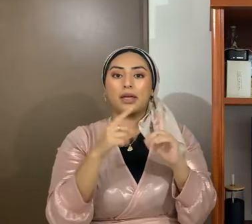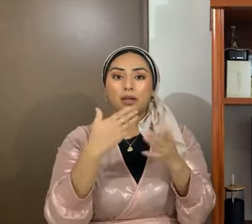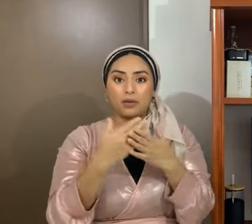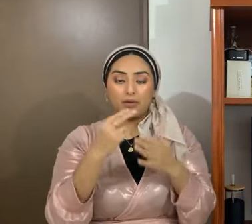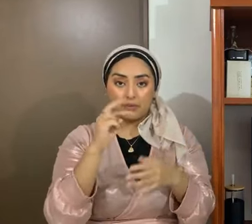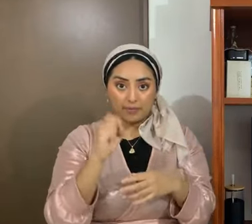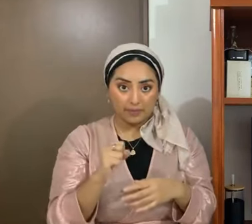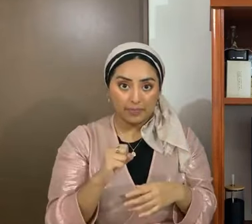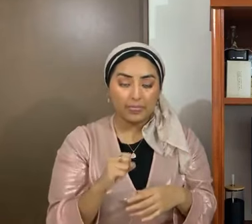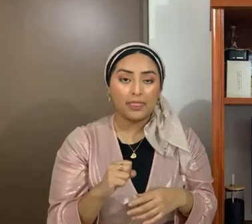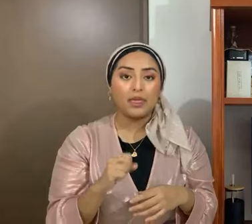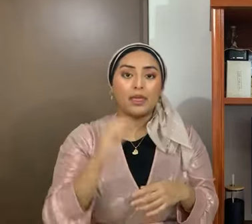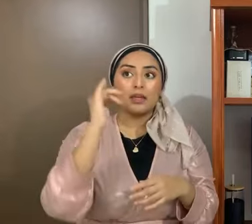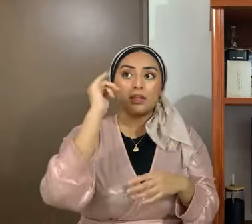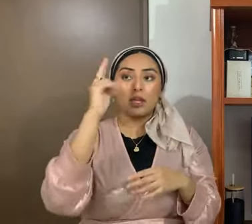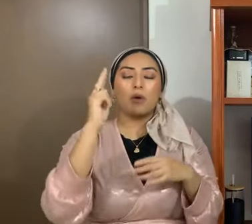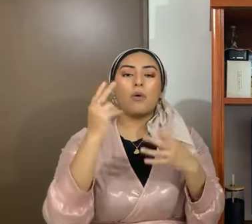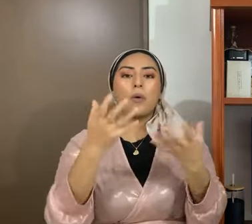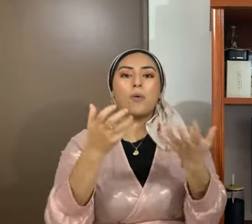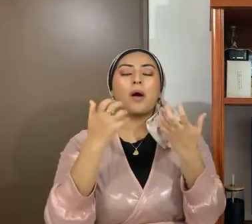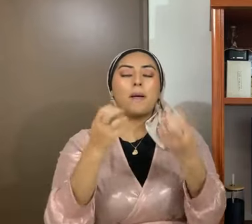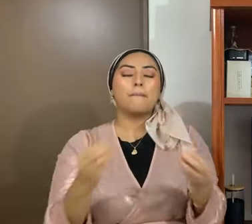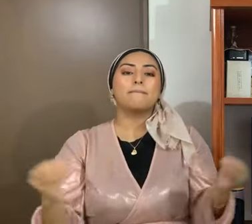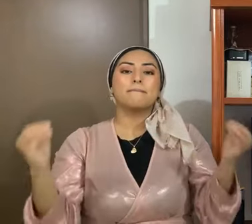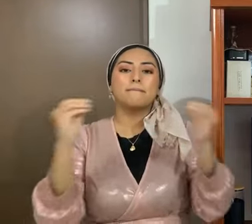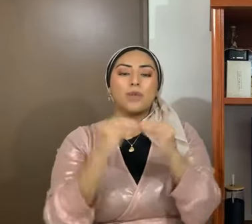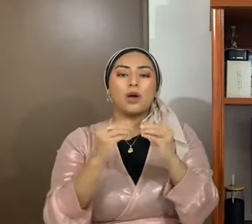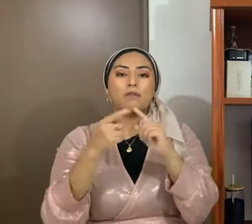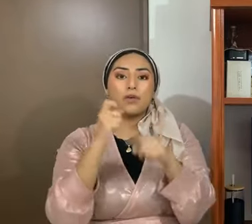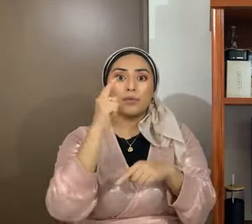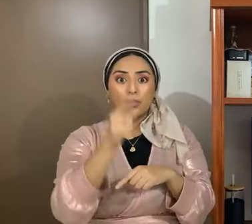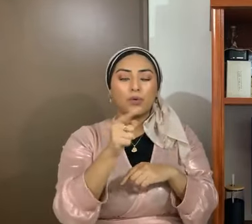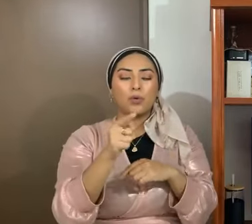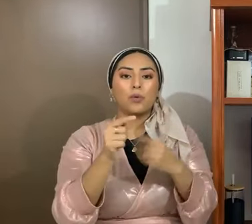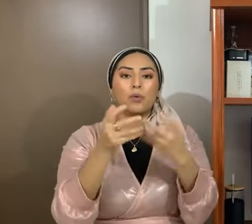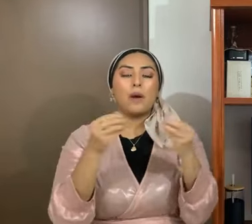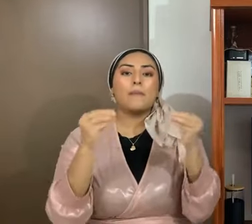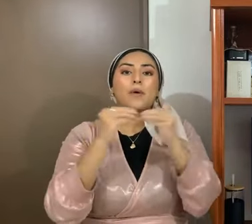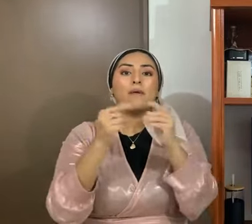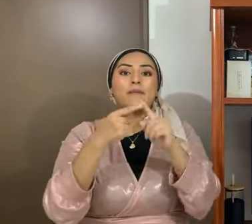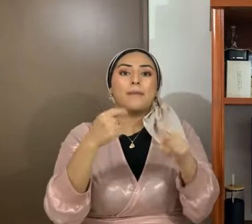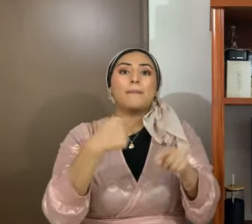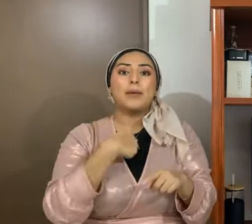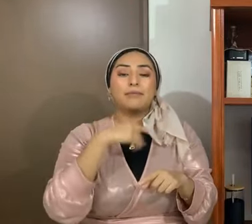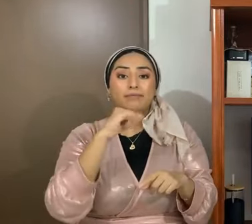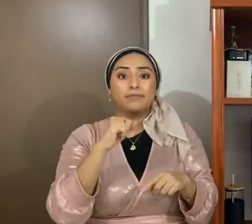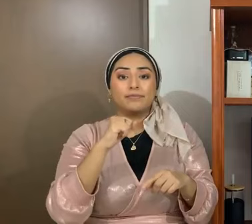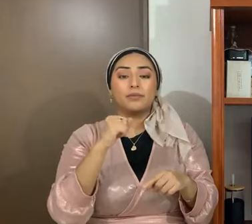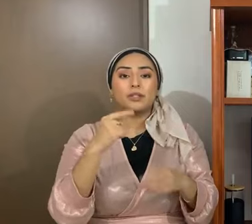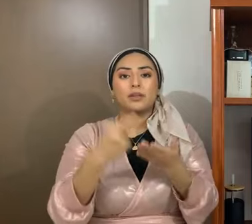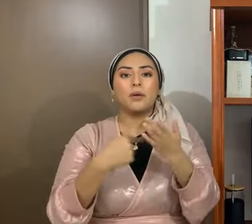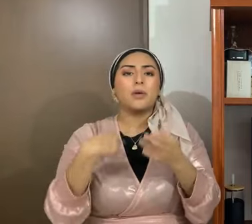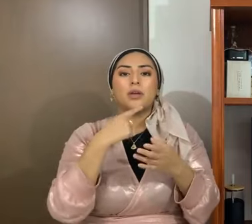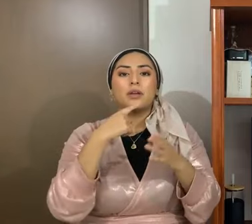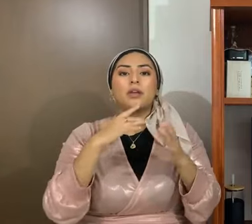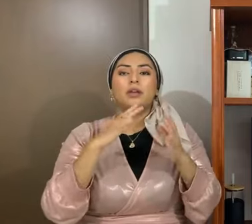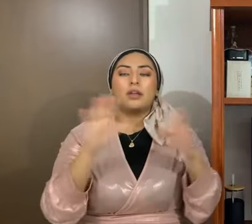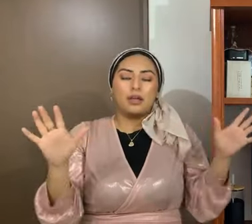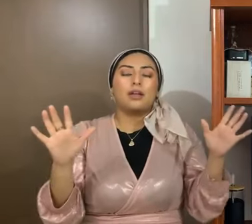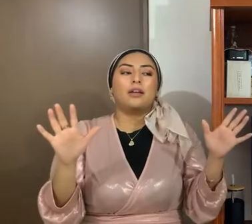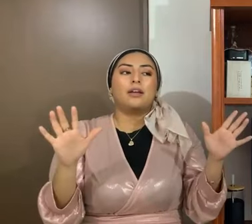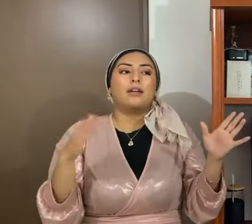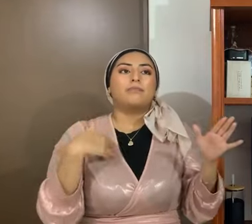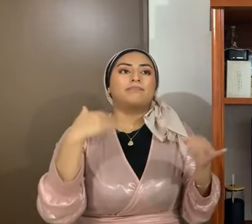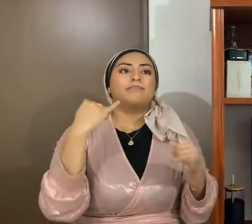buena noticia. Yahweh espera más de ti y más de mí, y vaya que sí. A veces uno dice, ya, ahora